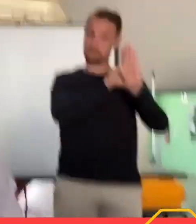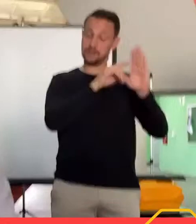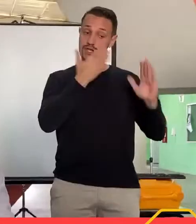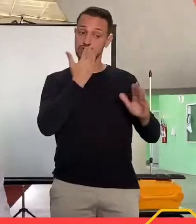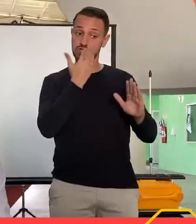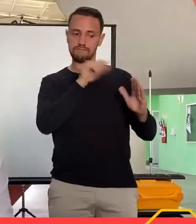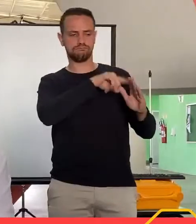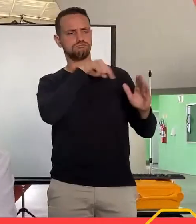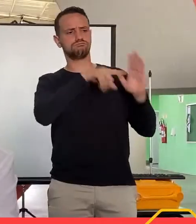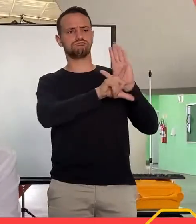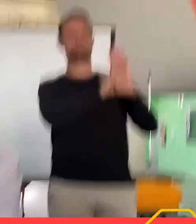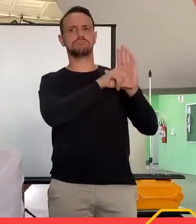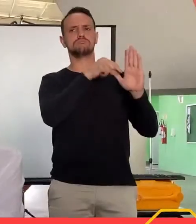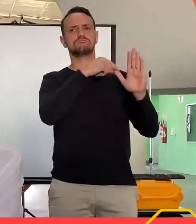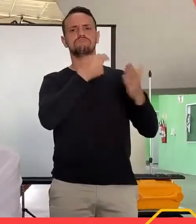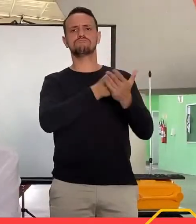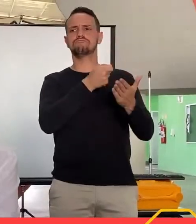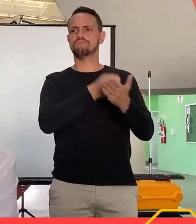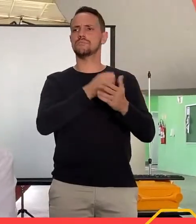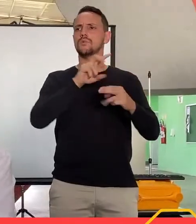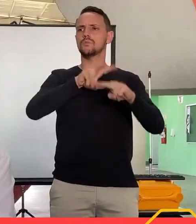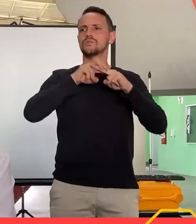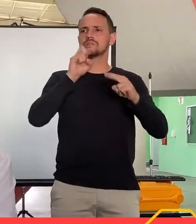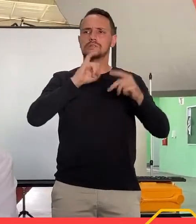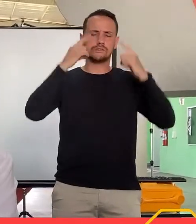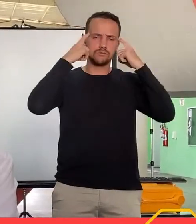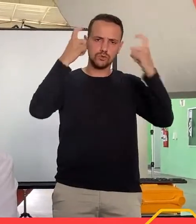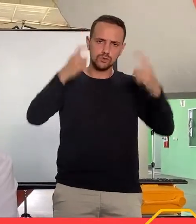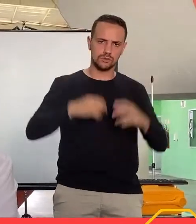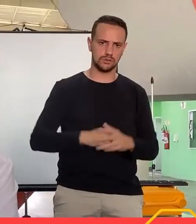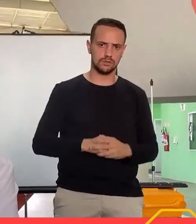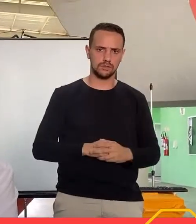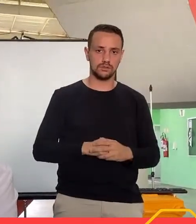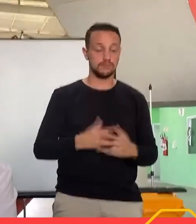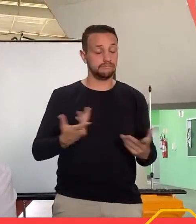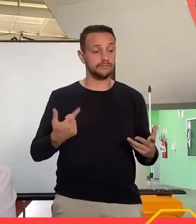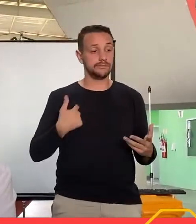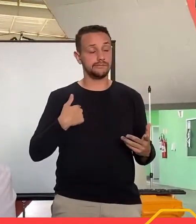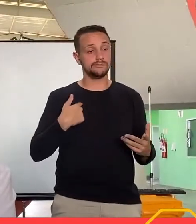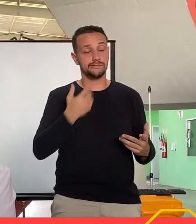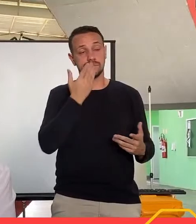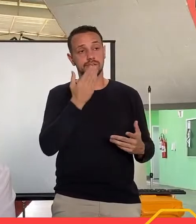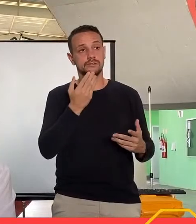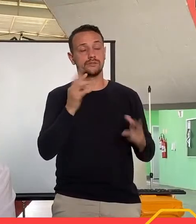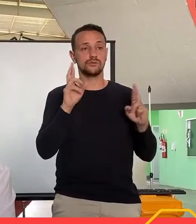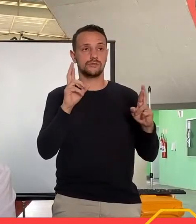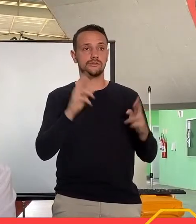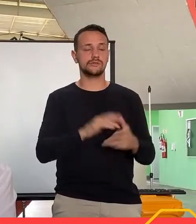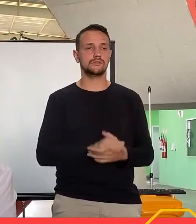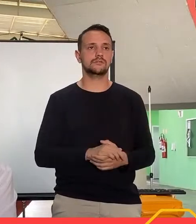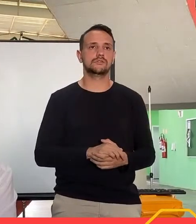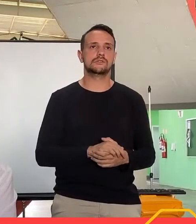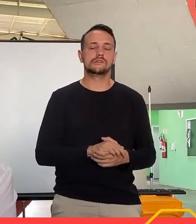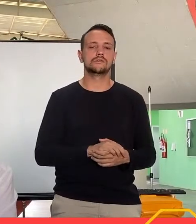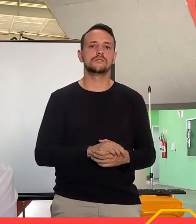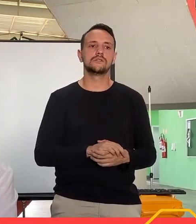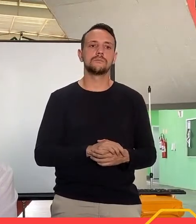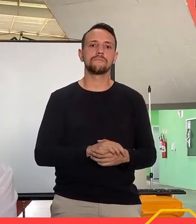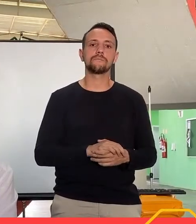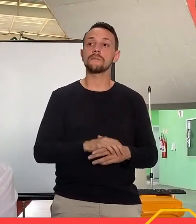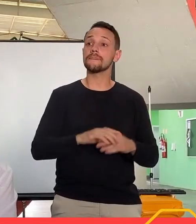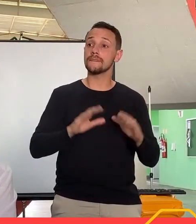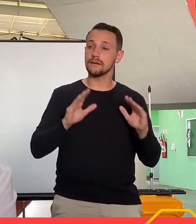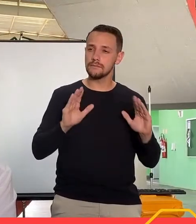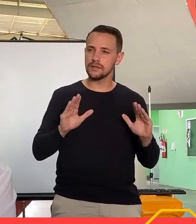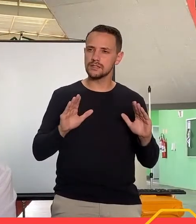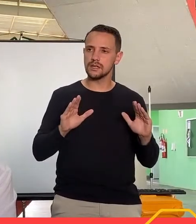acionada em caso de violência. Deveria, pelo menos, ser. Né? Então,